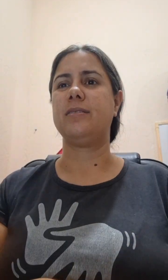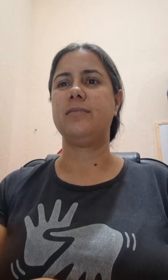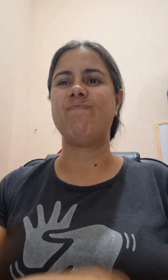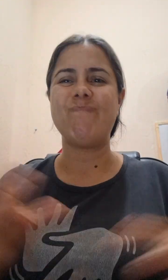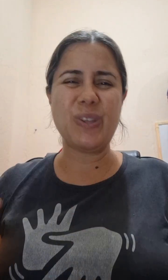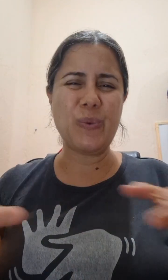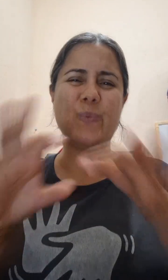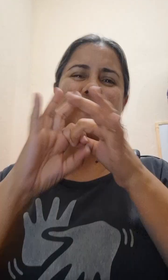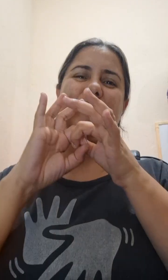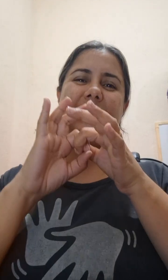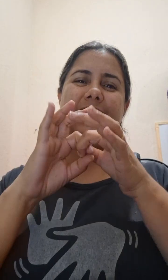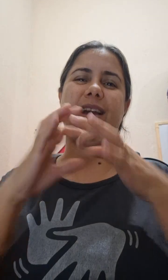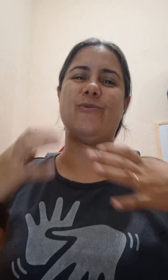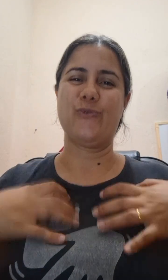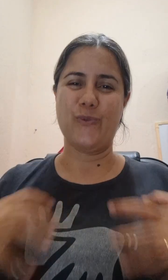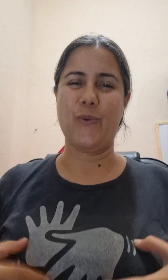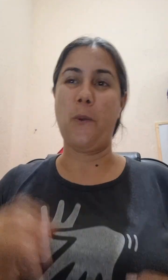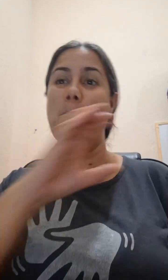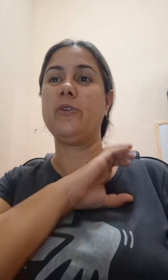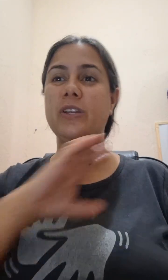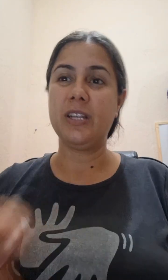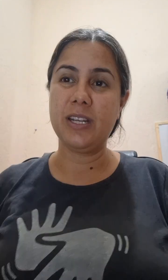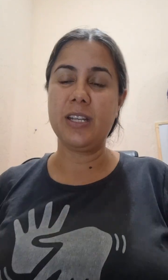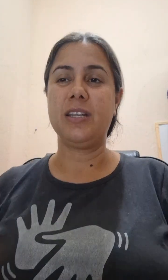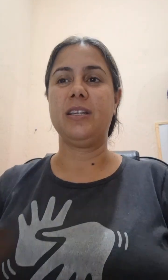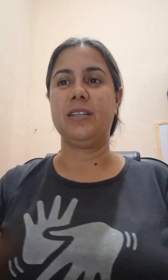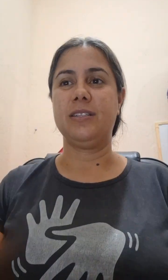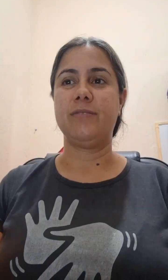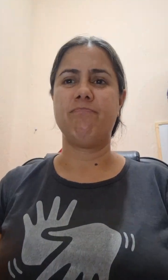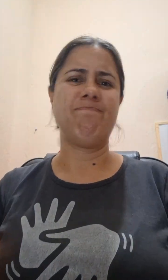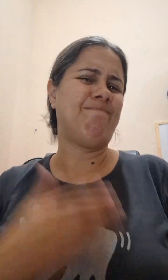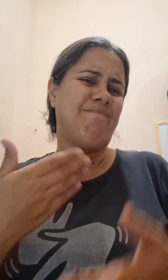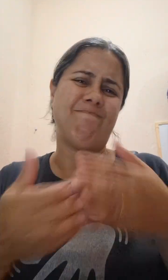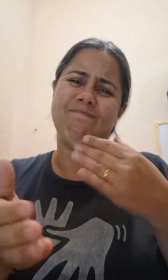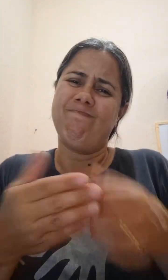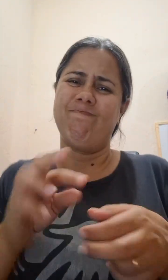Em unidade com o corpo de Cristo, independente das nossas diferenças.